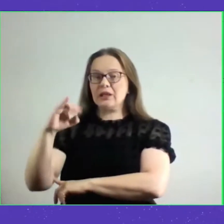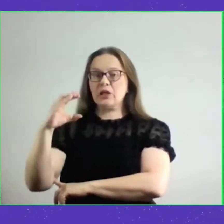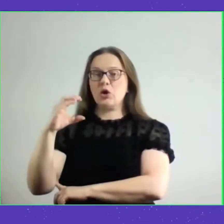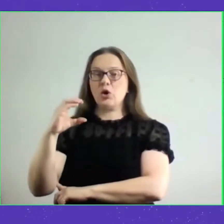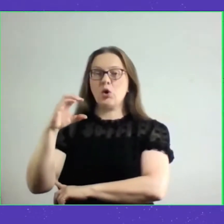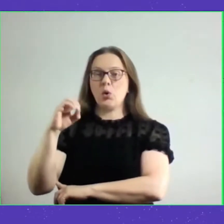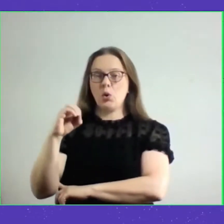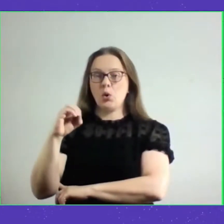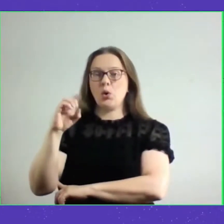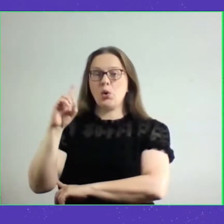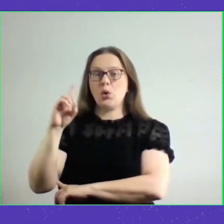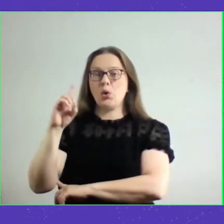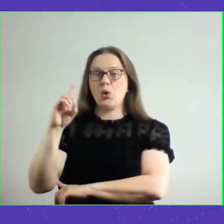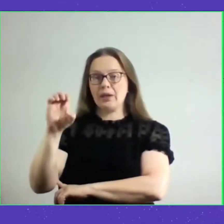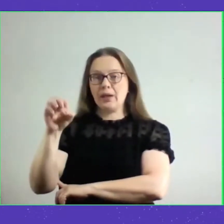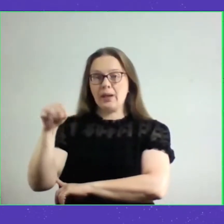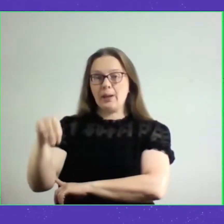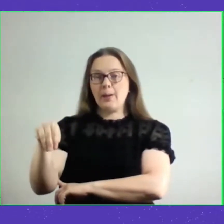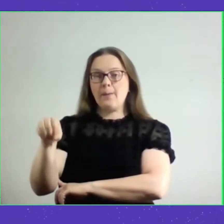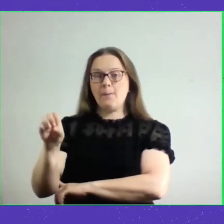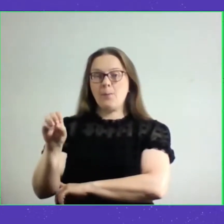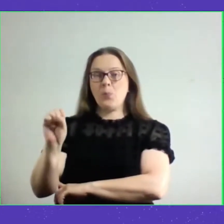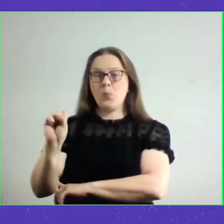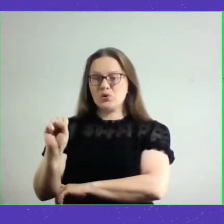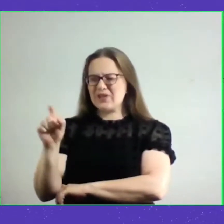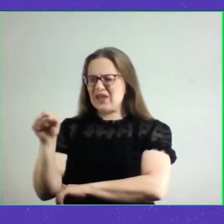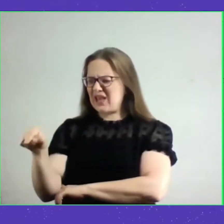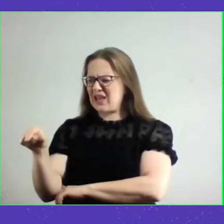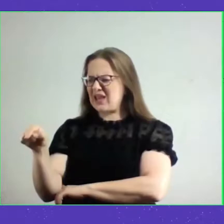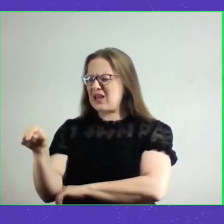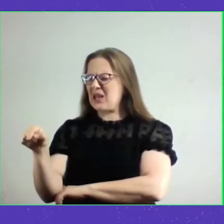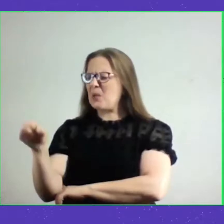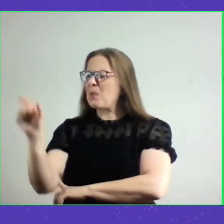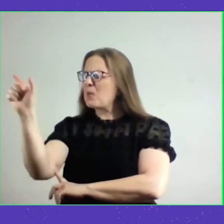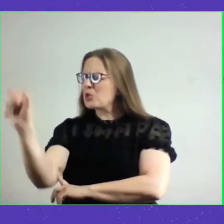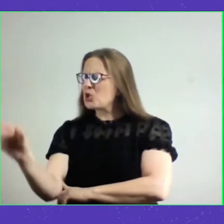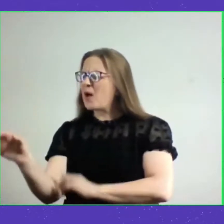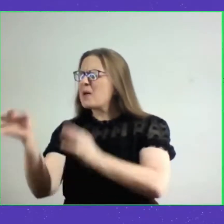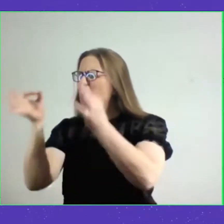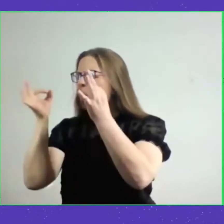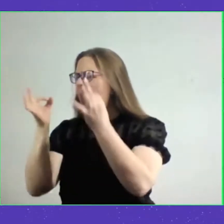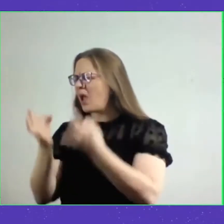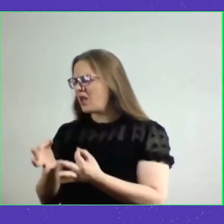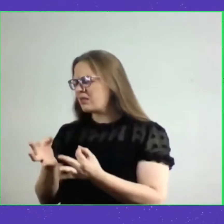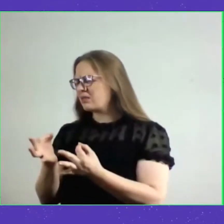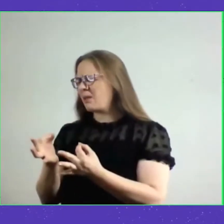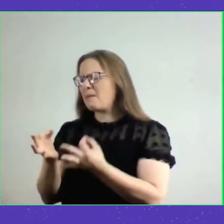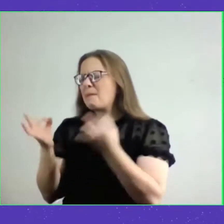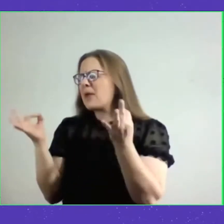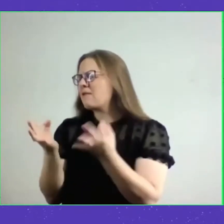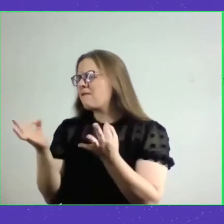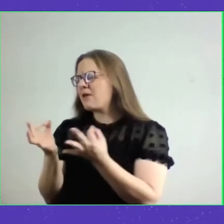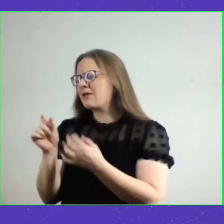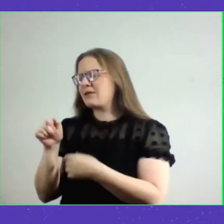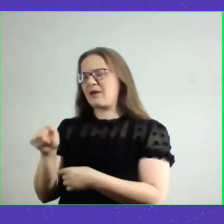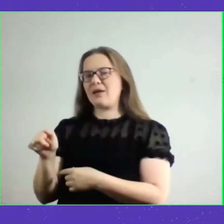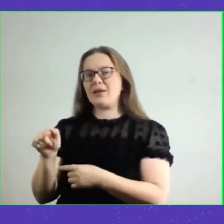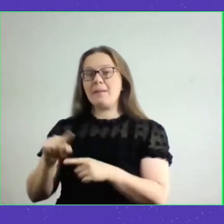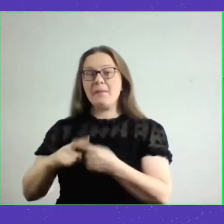um homem irrepreensível do ponto de vista humano. Mas o Senhor falou para ele: a isto respondeu Jesus: em